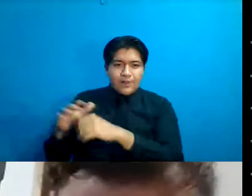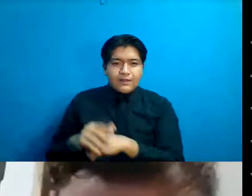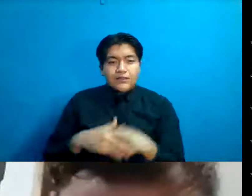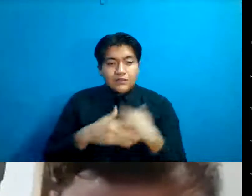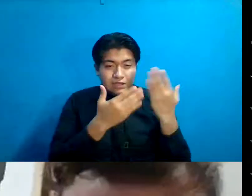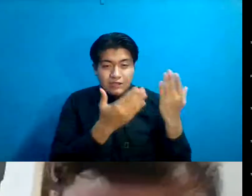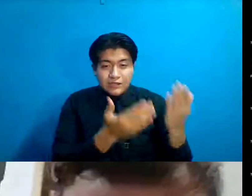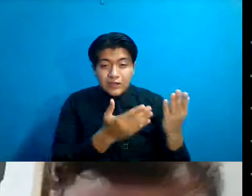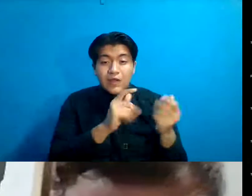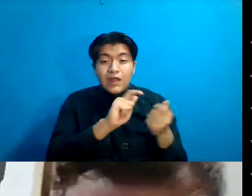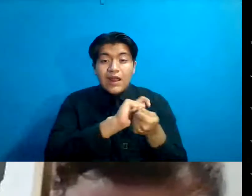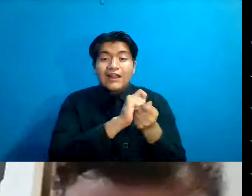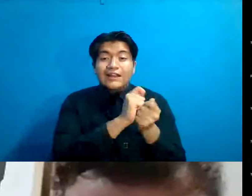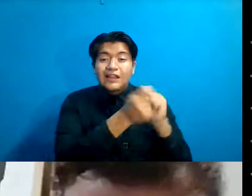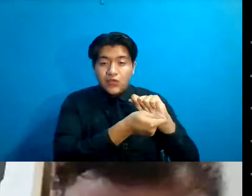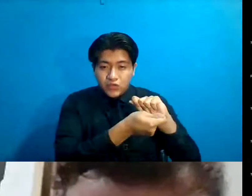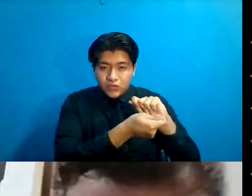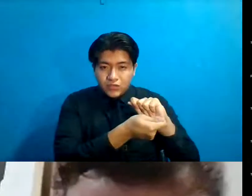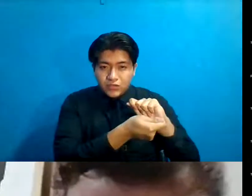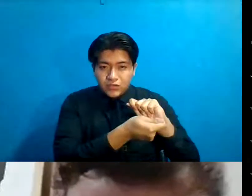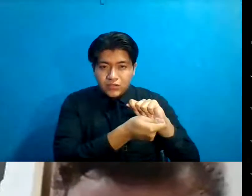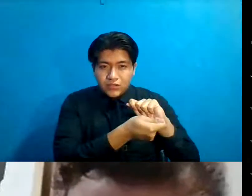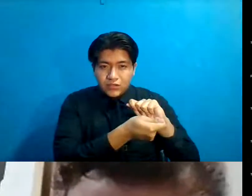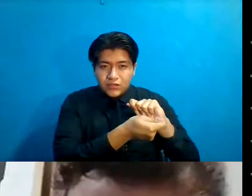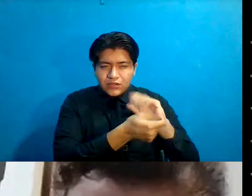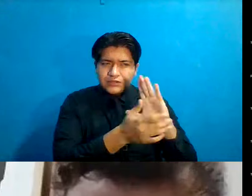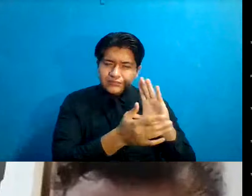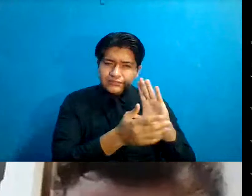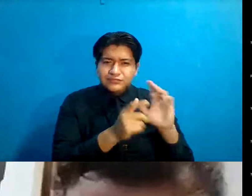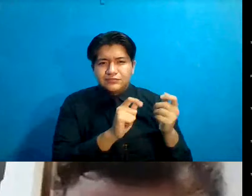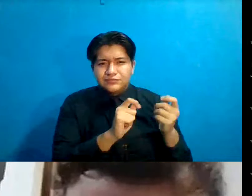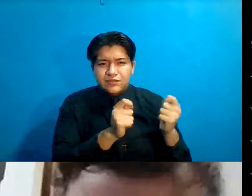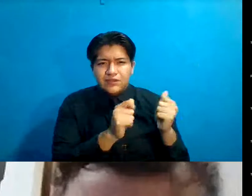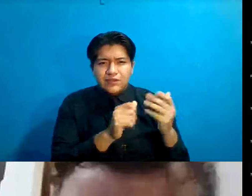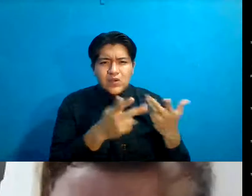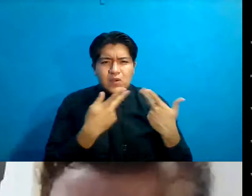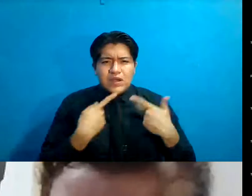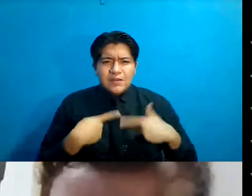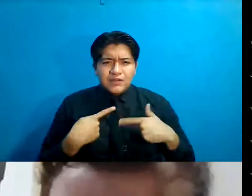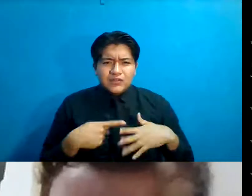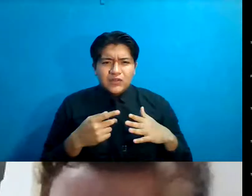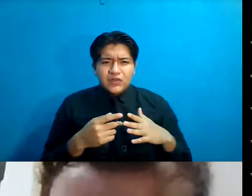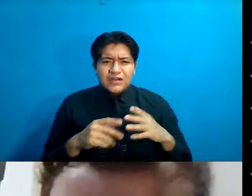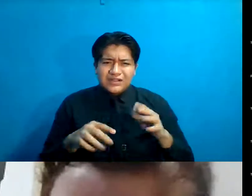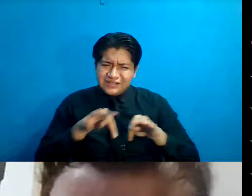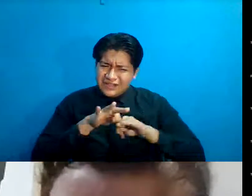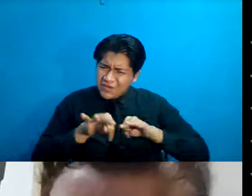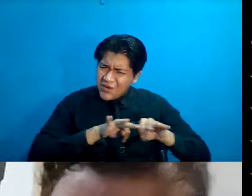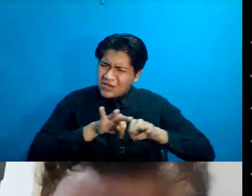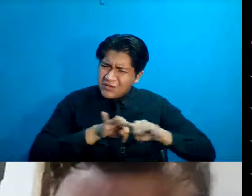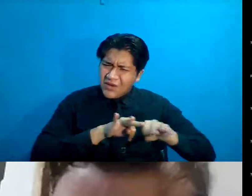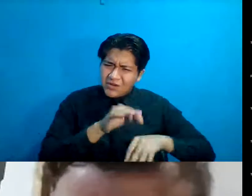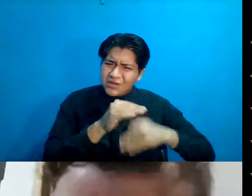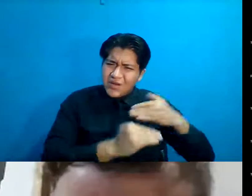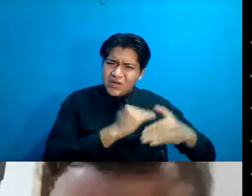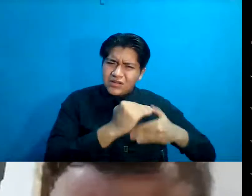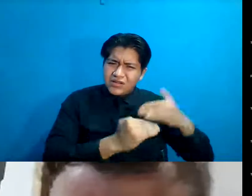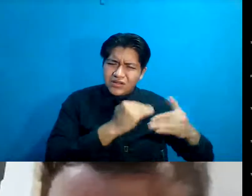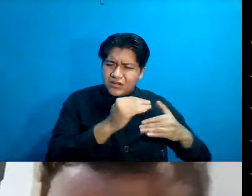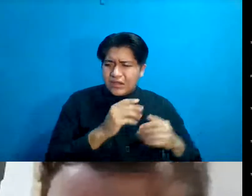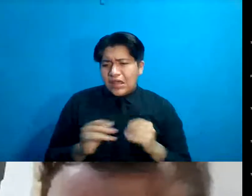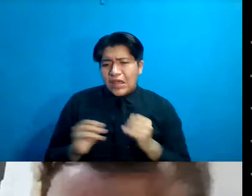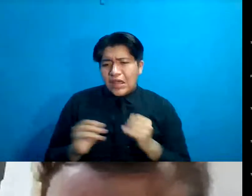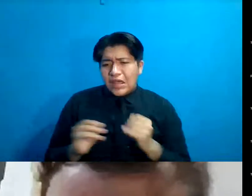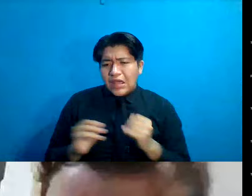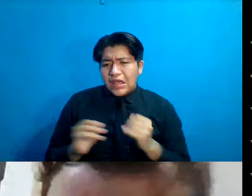traductor. El traductor, igual de manera práctica, es un profesional, lleva años de formación, etcétera, etcétera, que no son iguales. Desde el